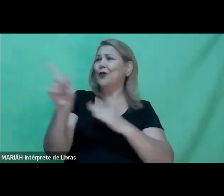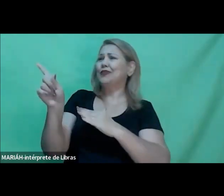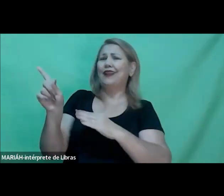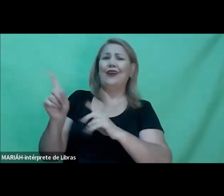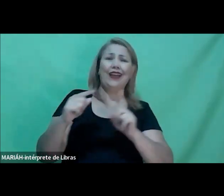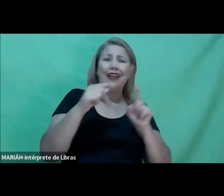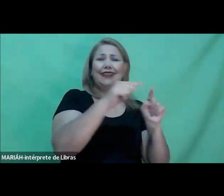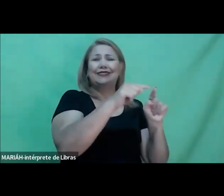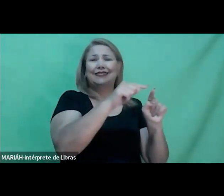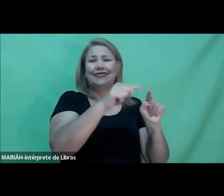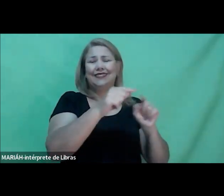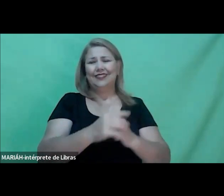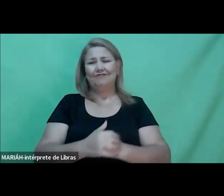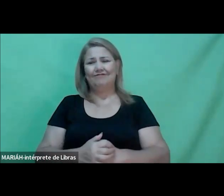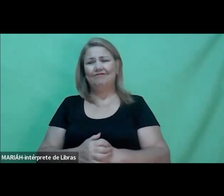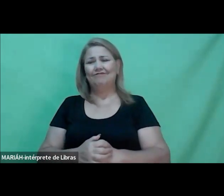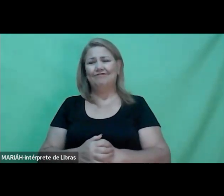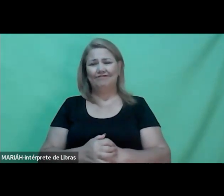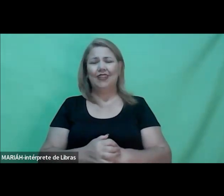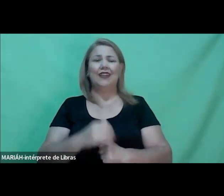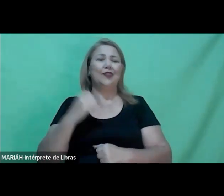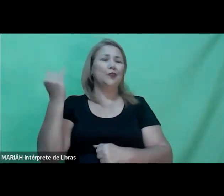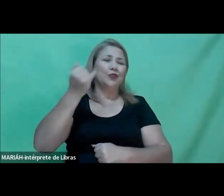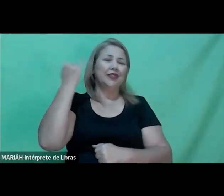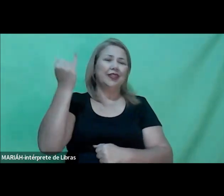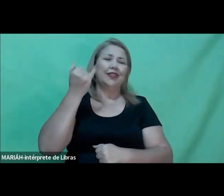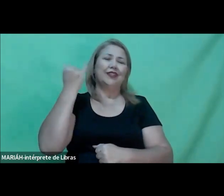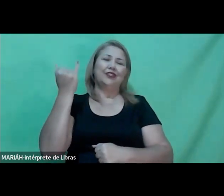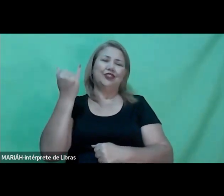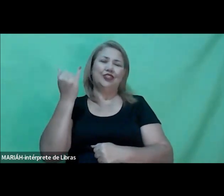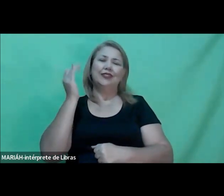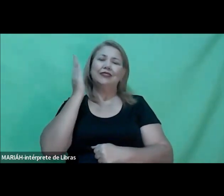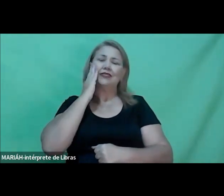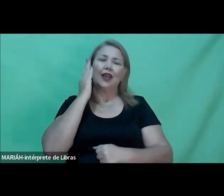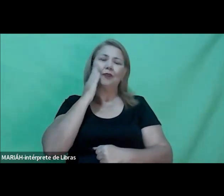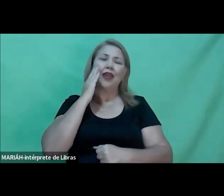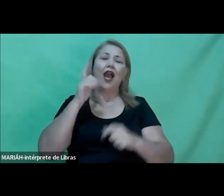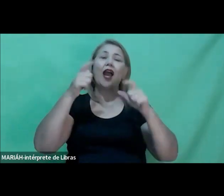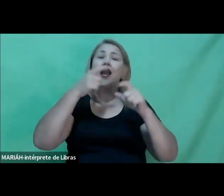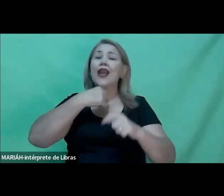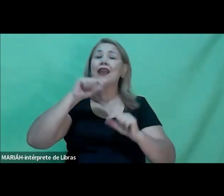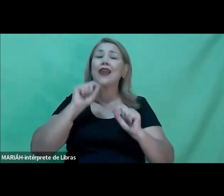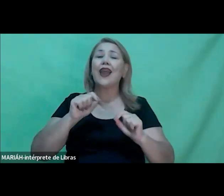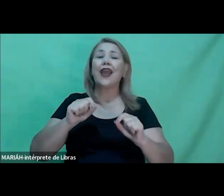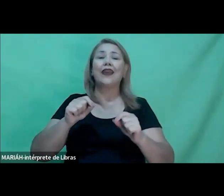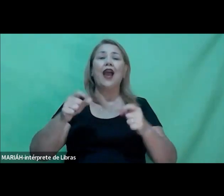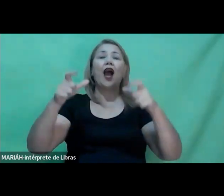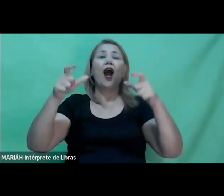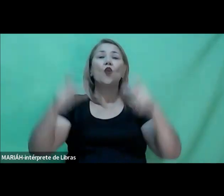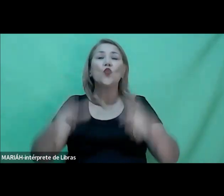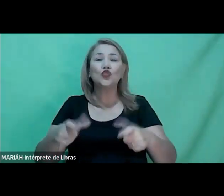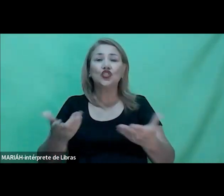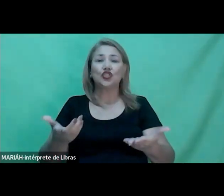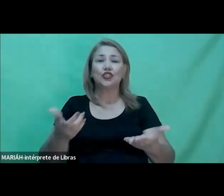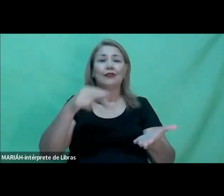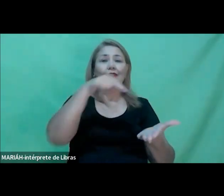claro Entonces es importantísimo no solo decir quién habla sino Dónde está la persona que